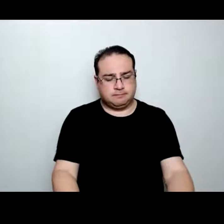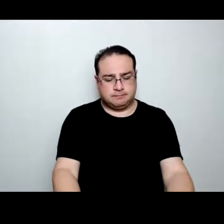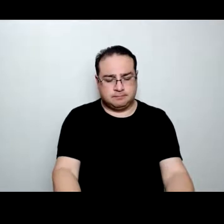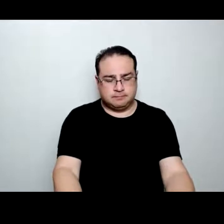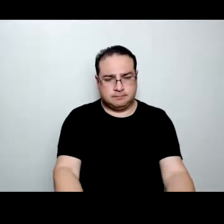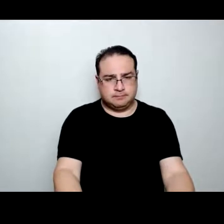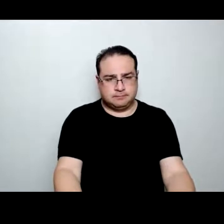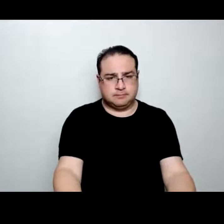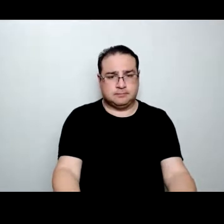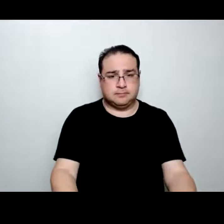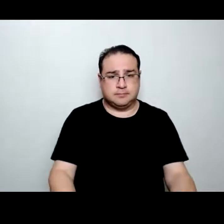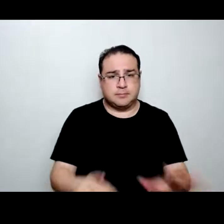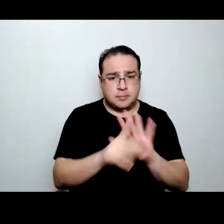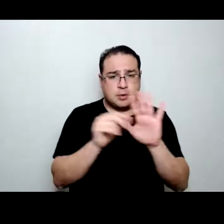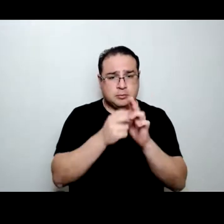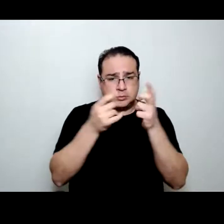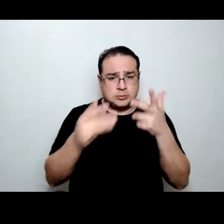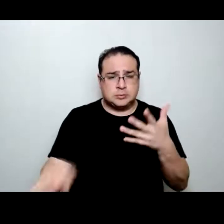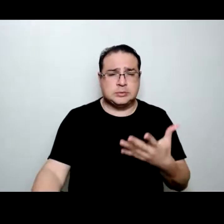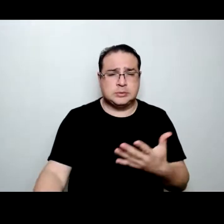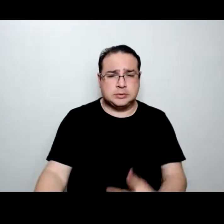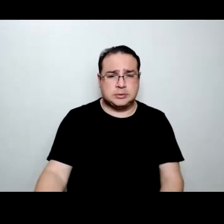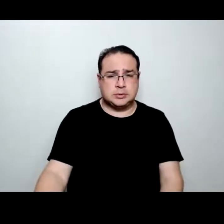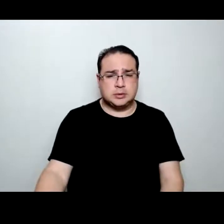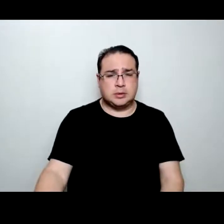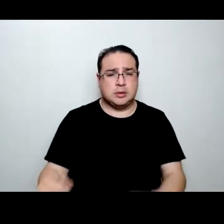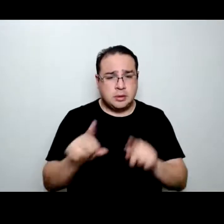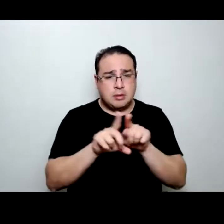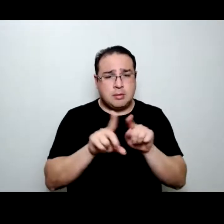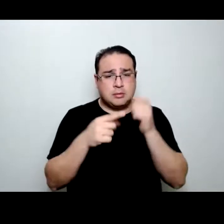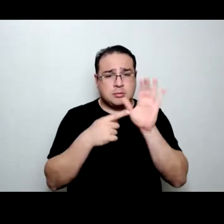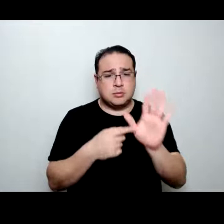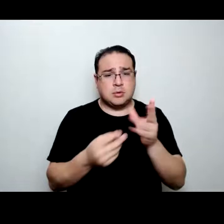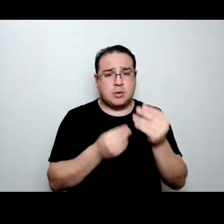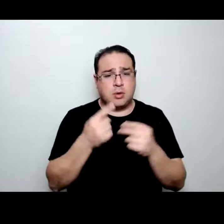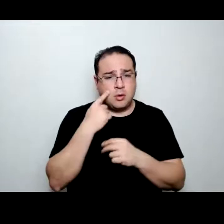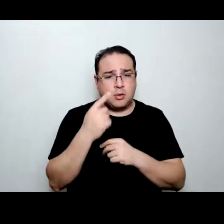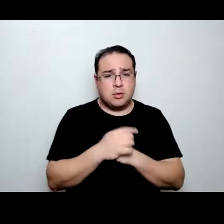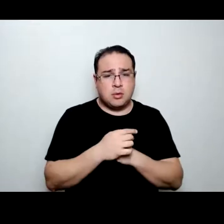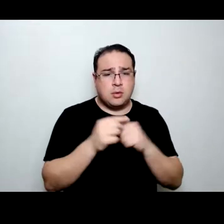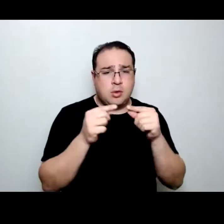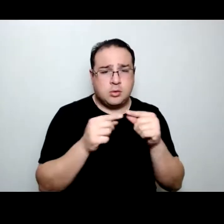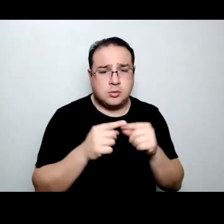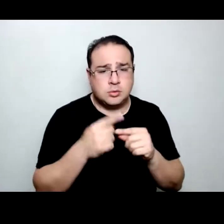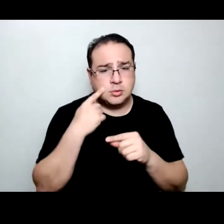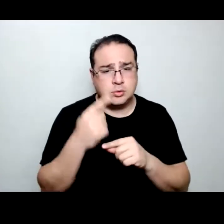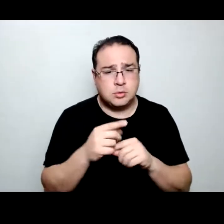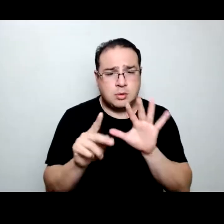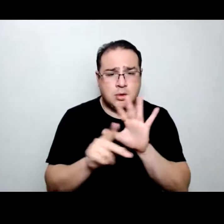esse argumento a seu favor, tem também um outro argumento que é de